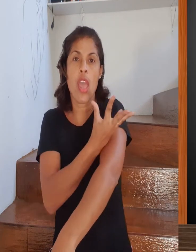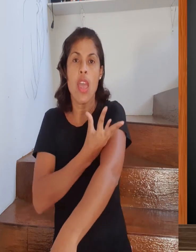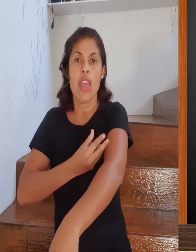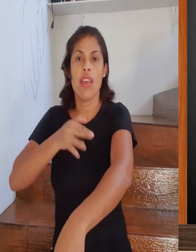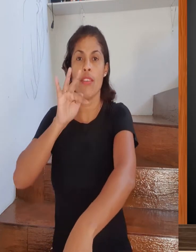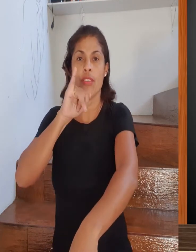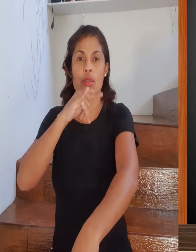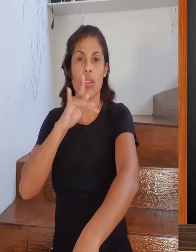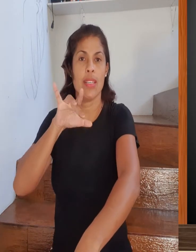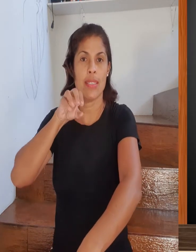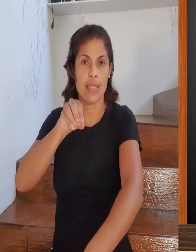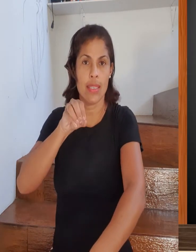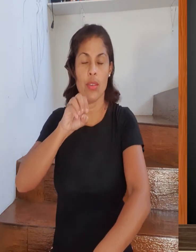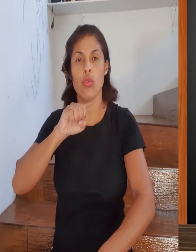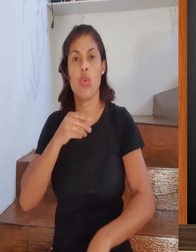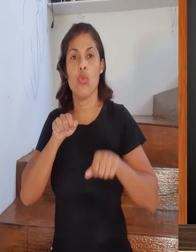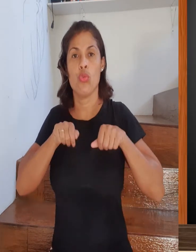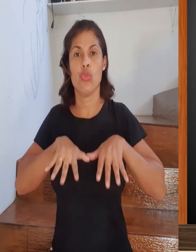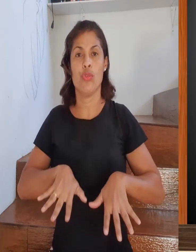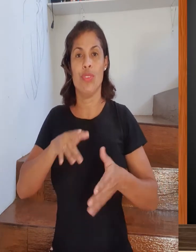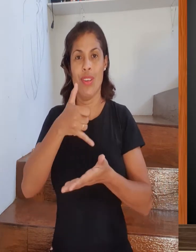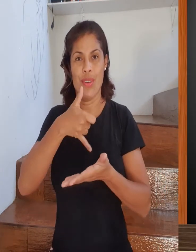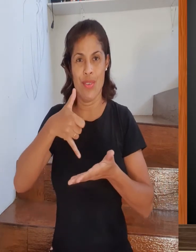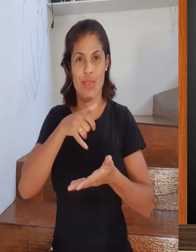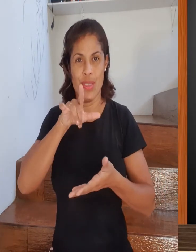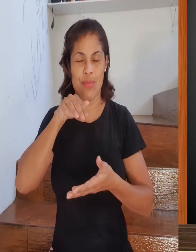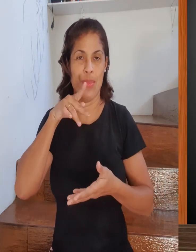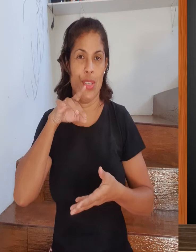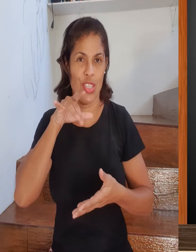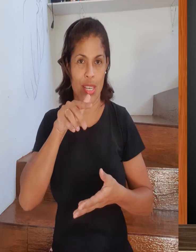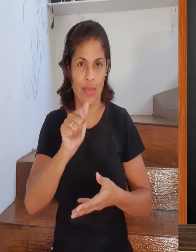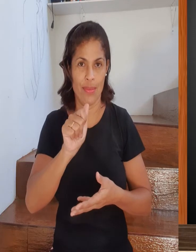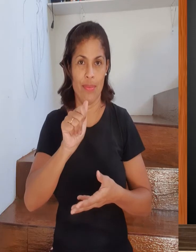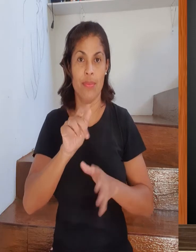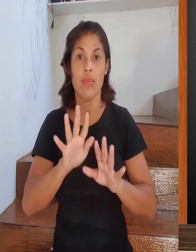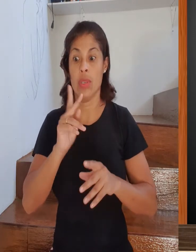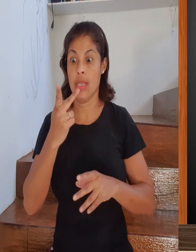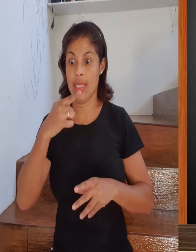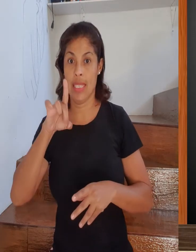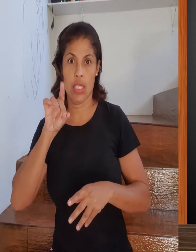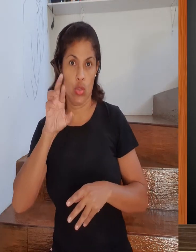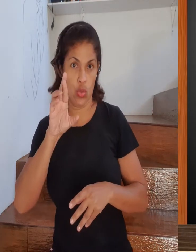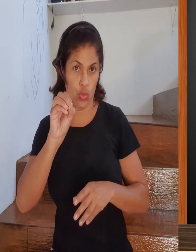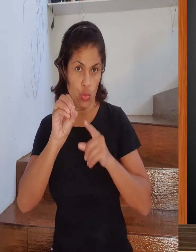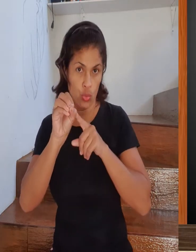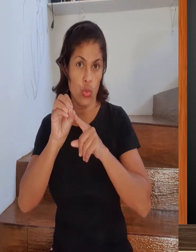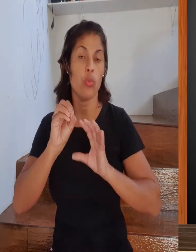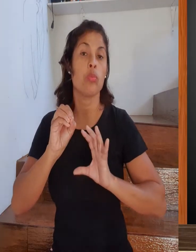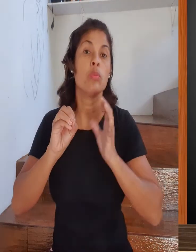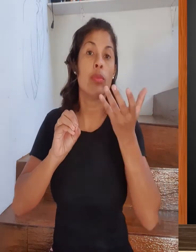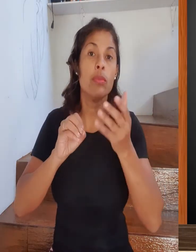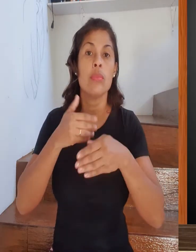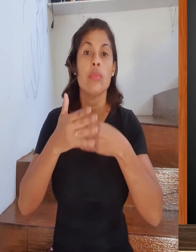são a filtração e a difusão lipídica. Drogas hidrossolúveis, logicamente, têm uma facilidade